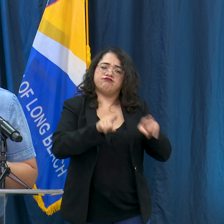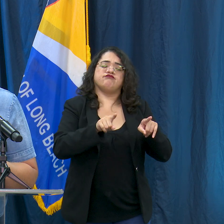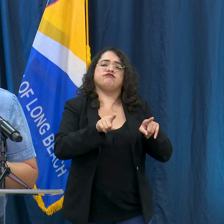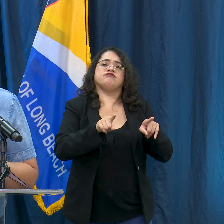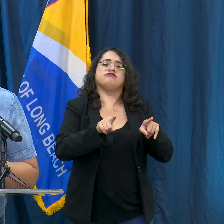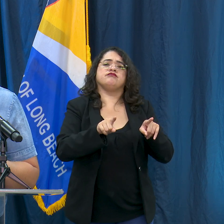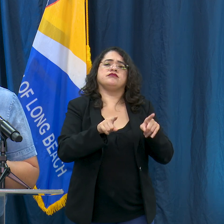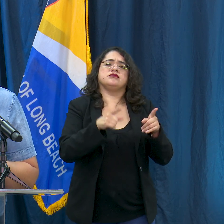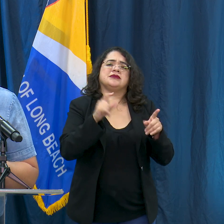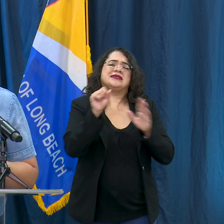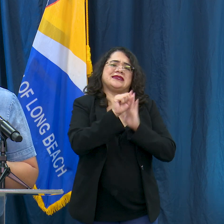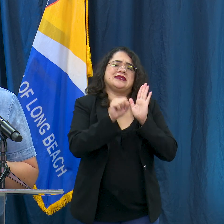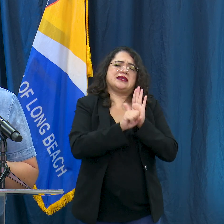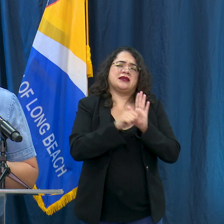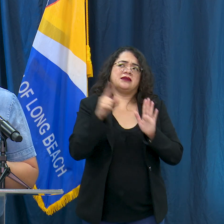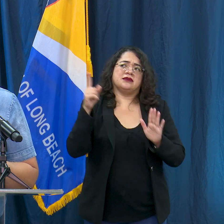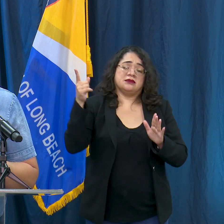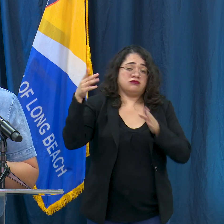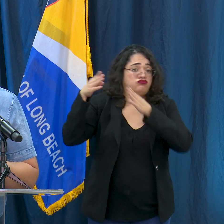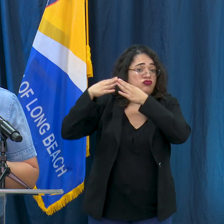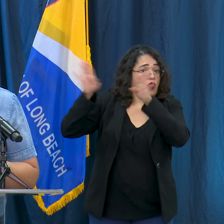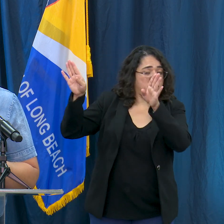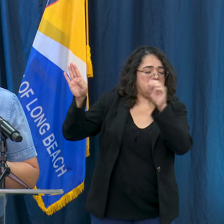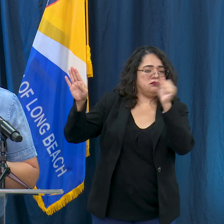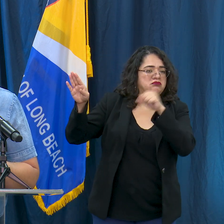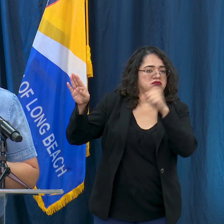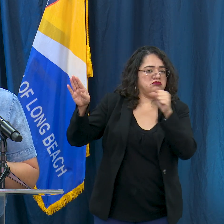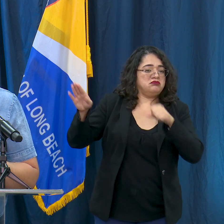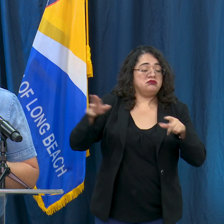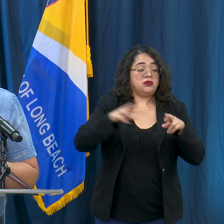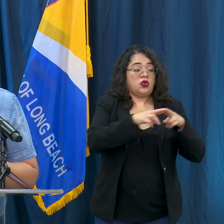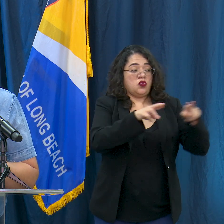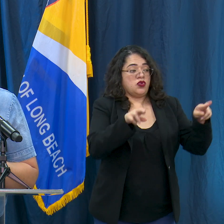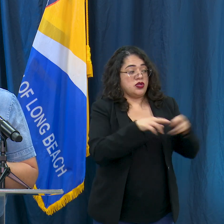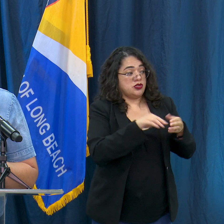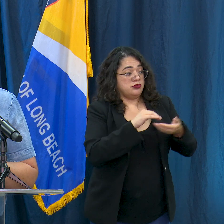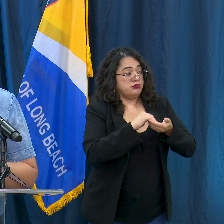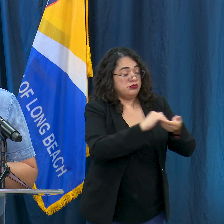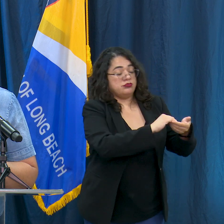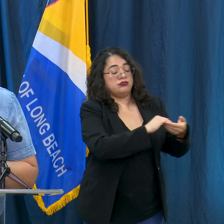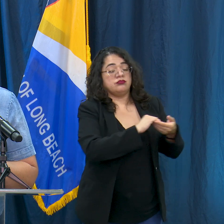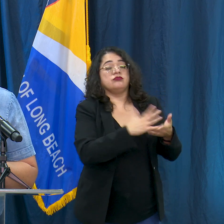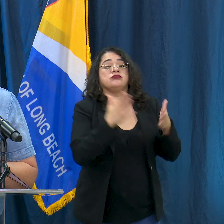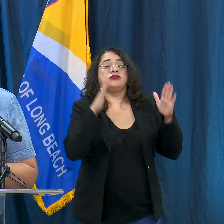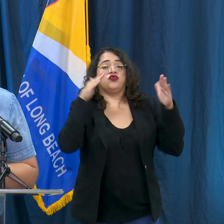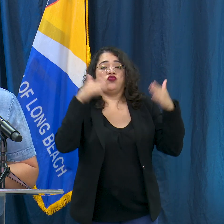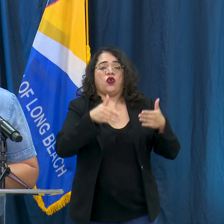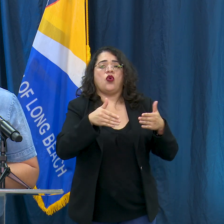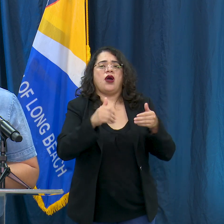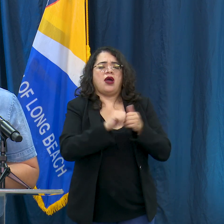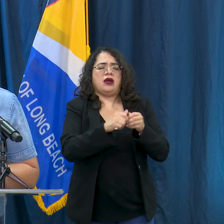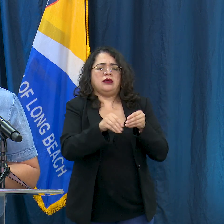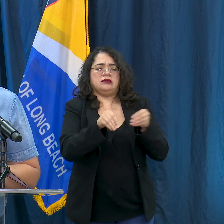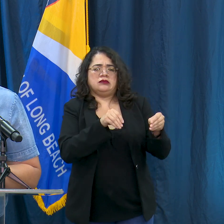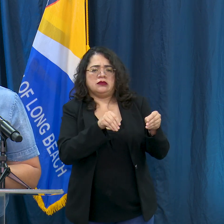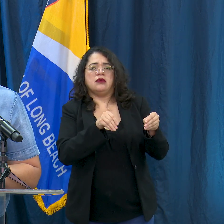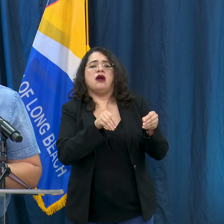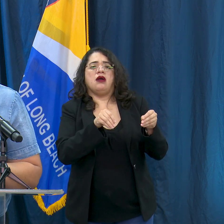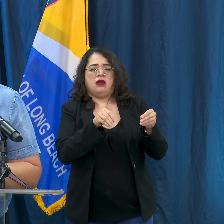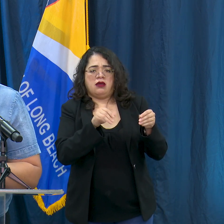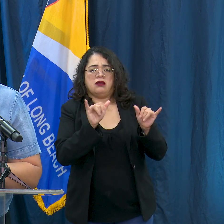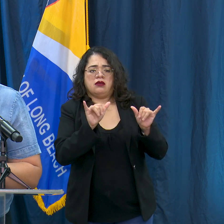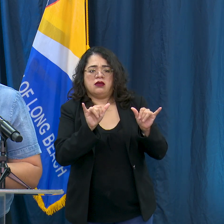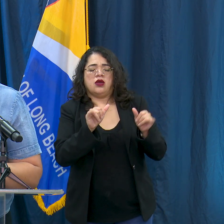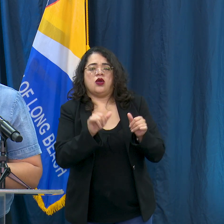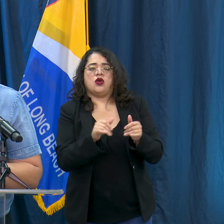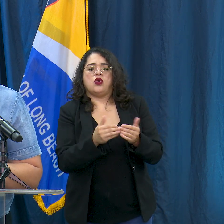orientación estatal sobre la reapertura de economía de Long Beach y ha adaptado nuestro enfoque en nuestra comunidad local.